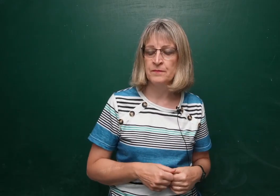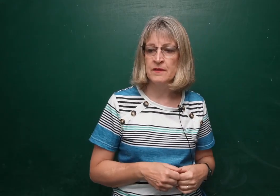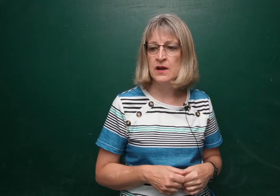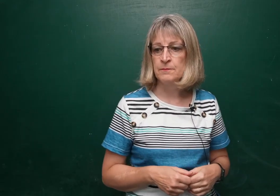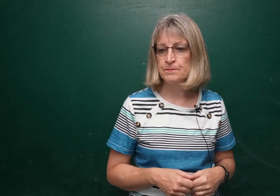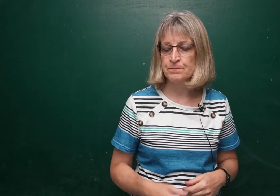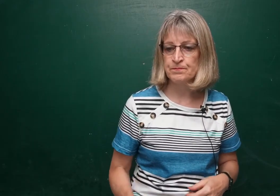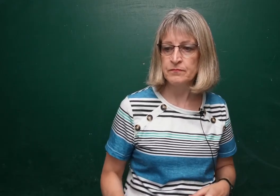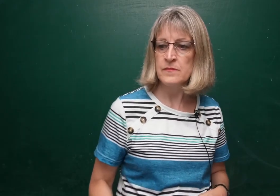Voilà.